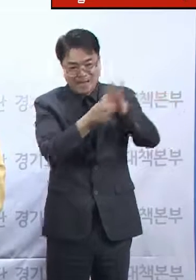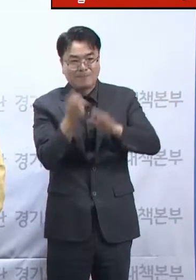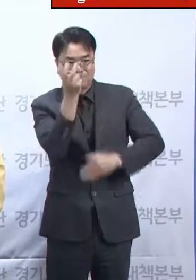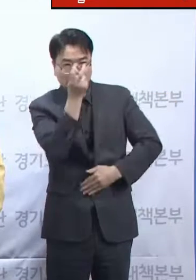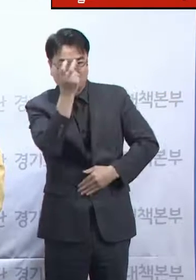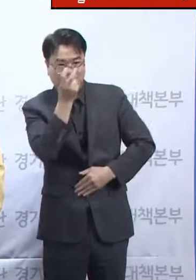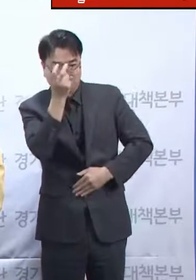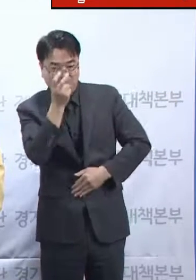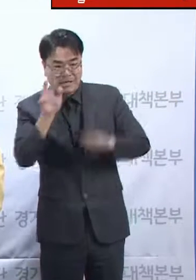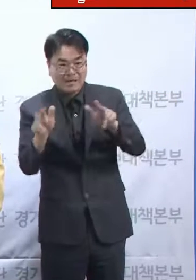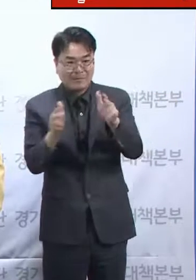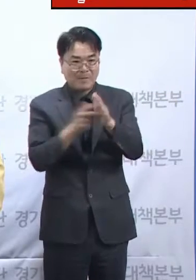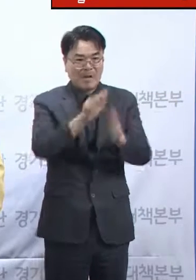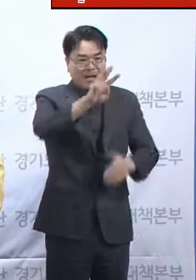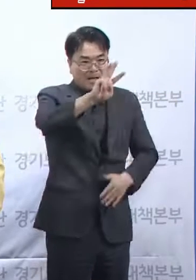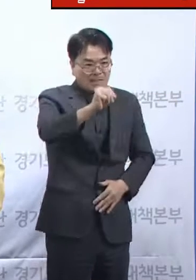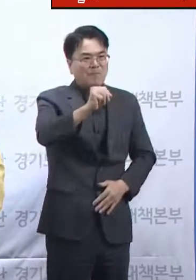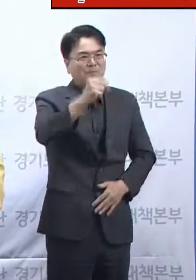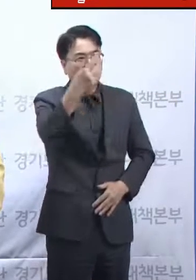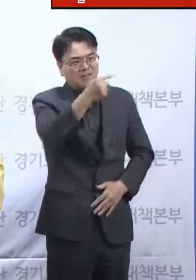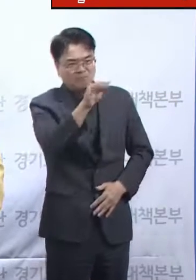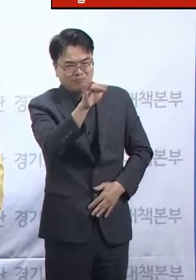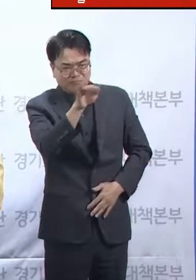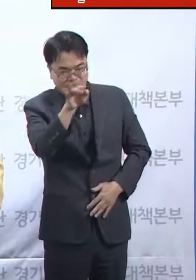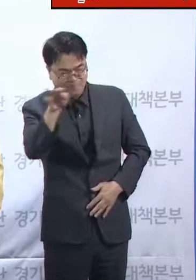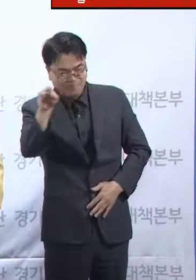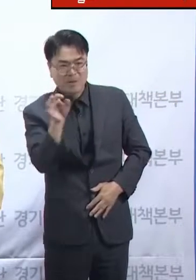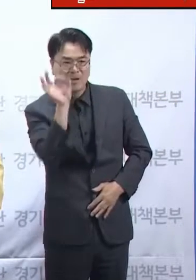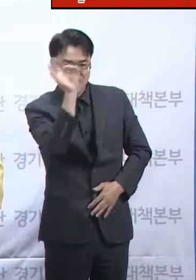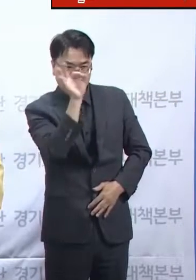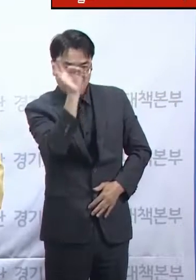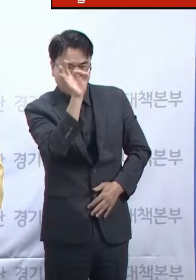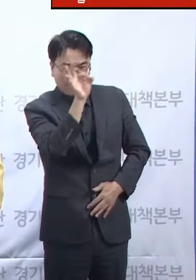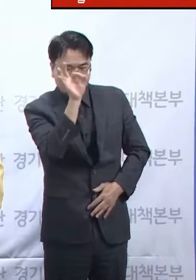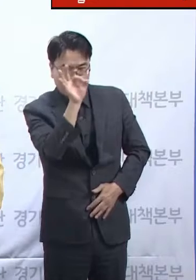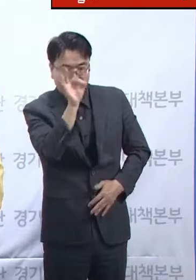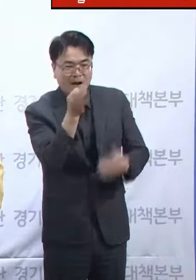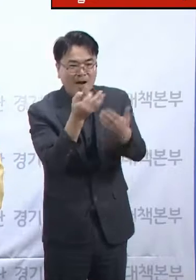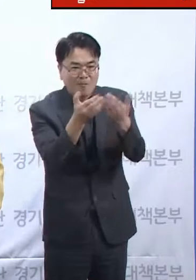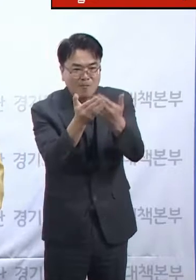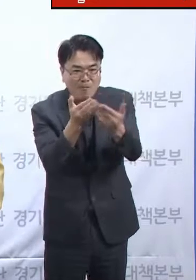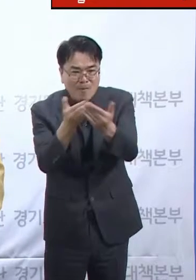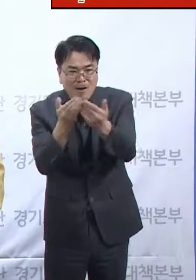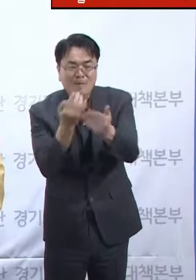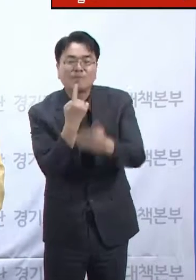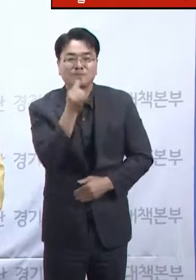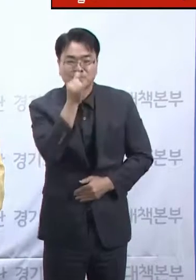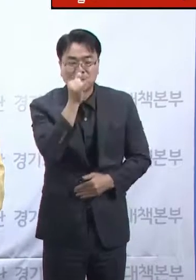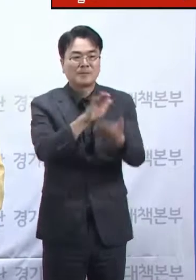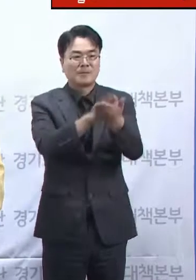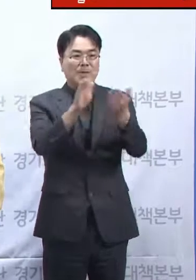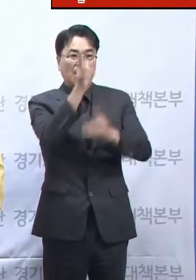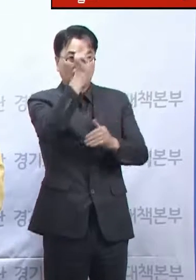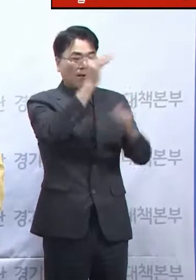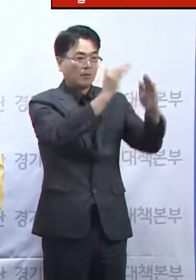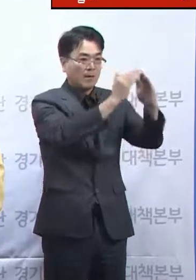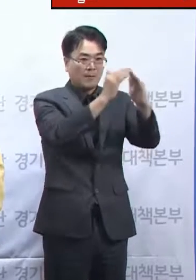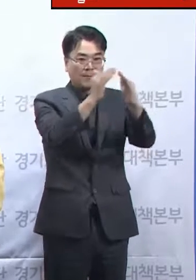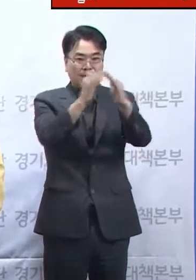누적 3만 2천여에 걸친 점검을 실시한 바 있습니다. 앞으로도 각 경찰서별